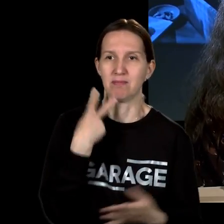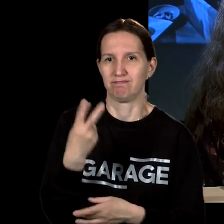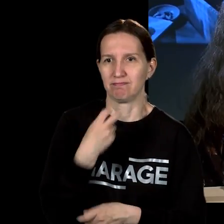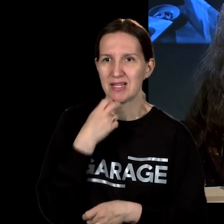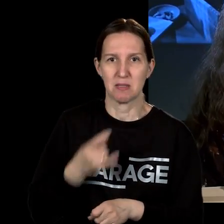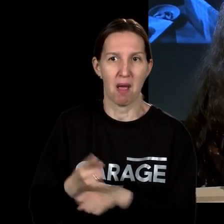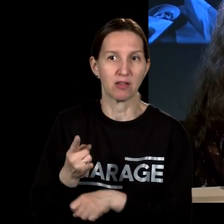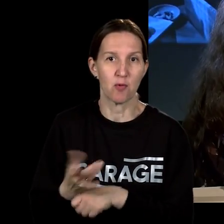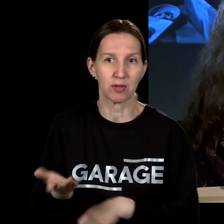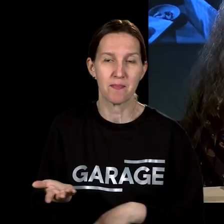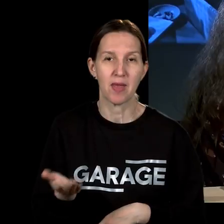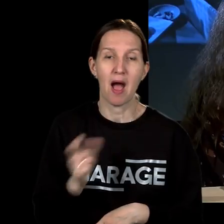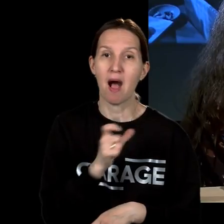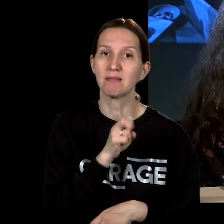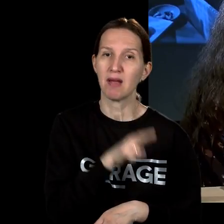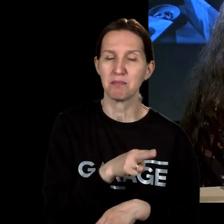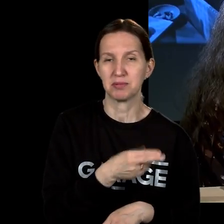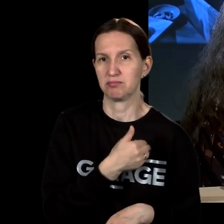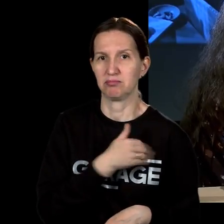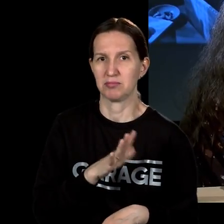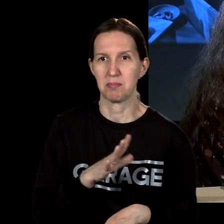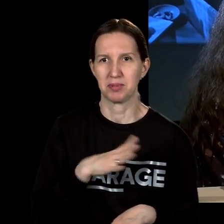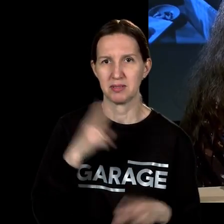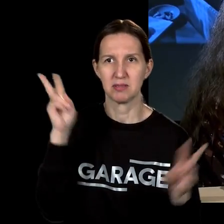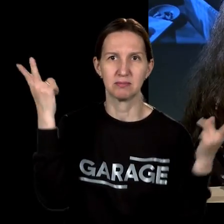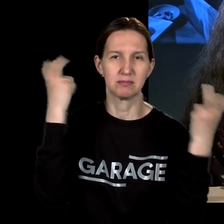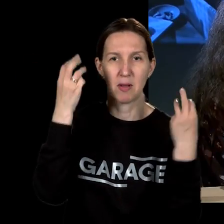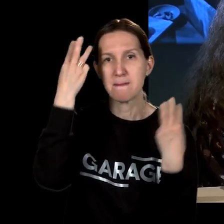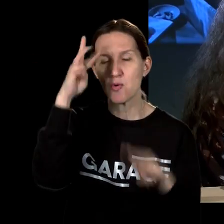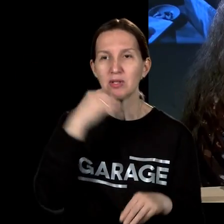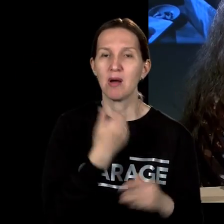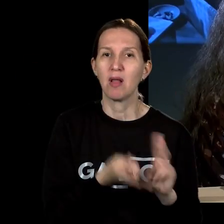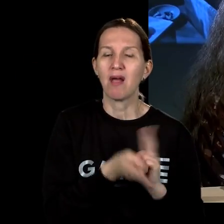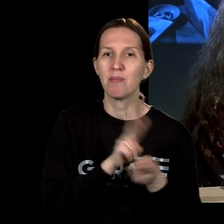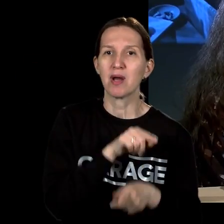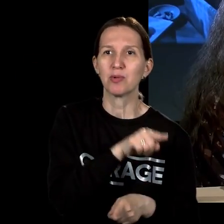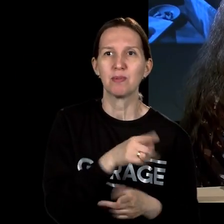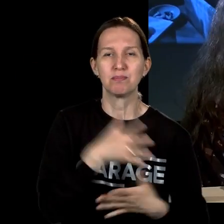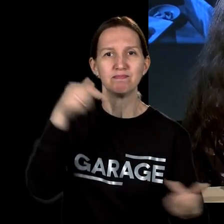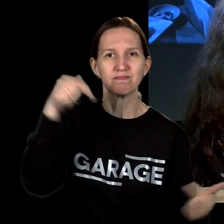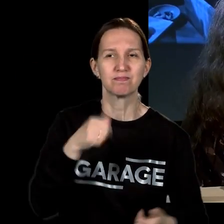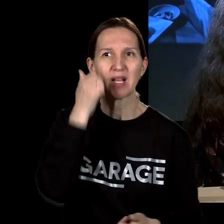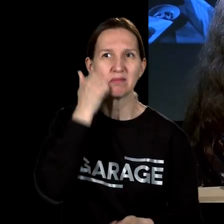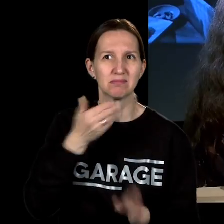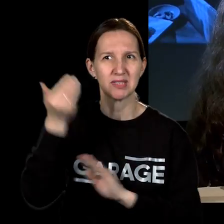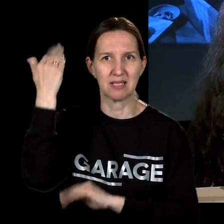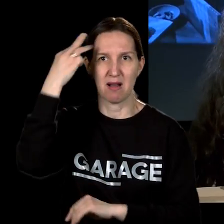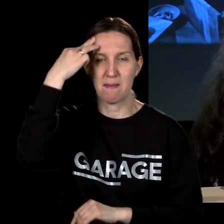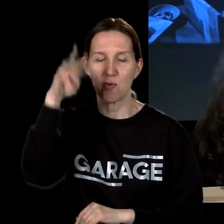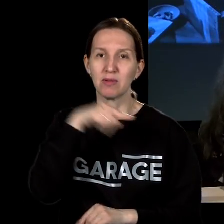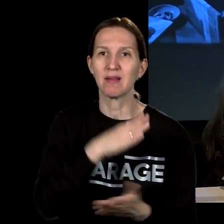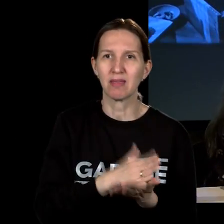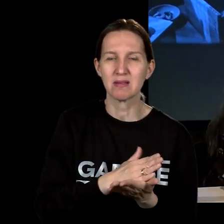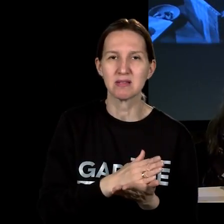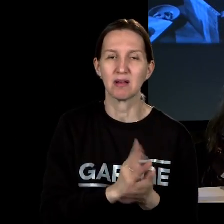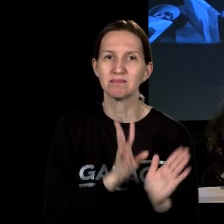смехотворно. Кэмп не пытается быть модным, и в нем вот эта старомодность связана с неким элементом ностальгии